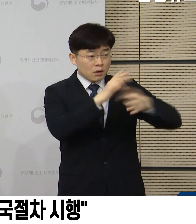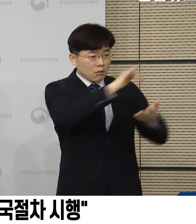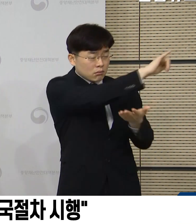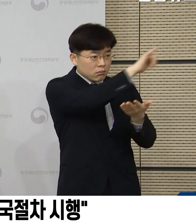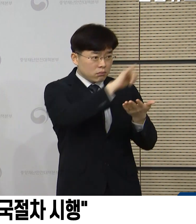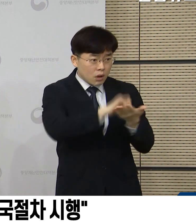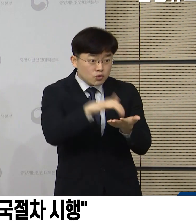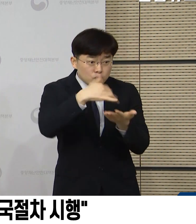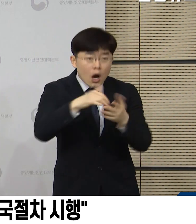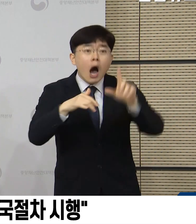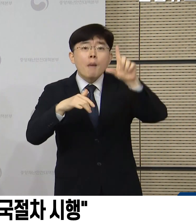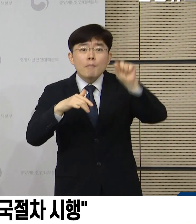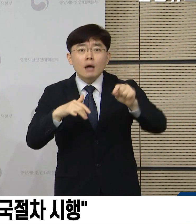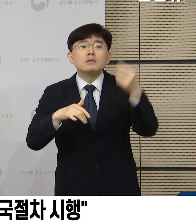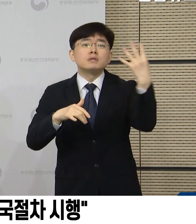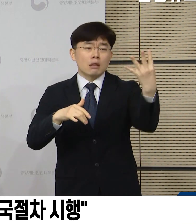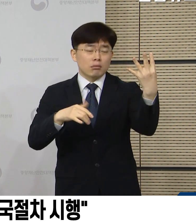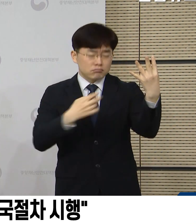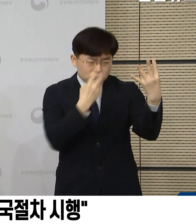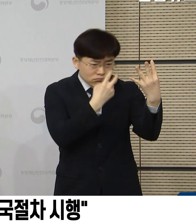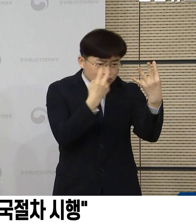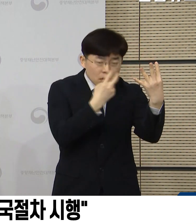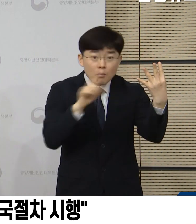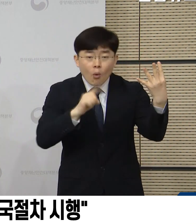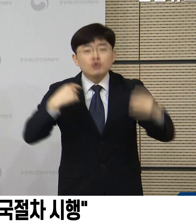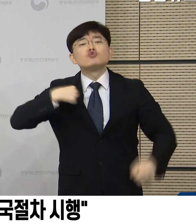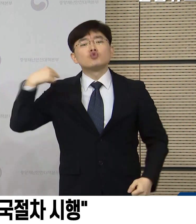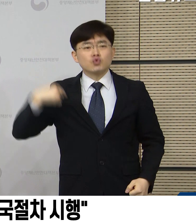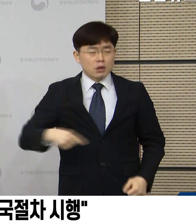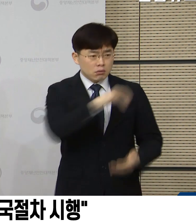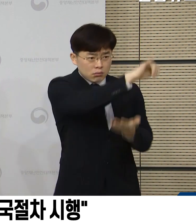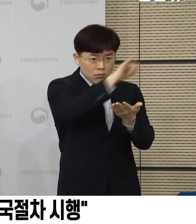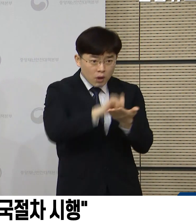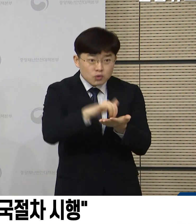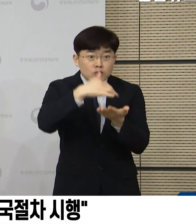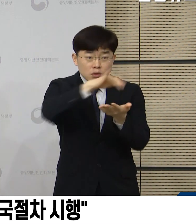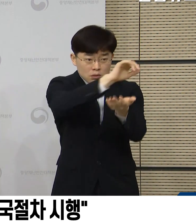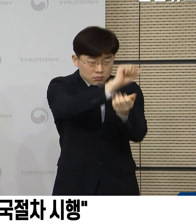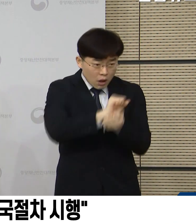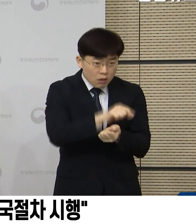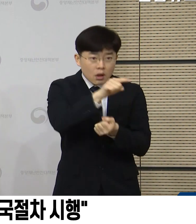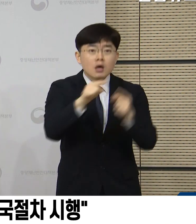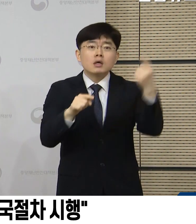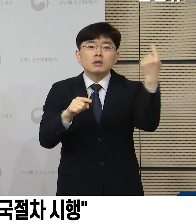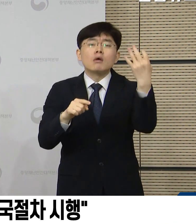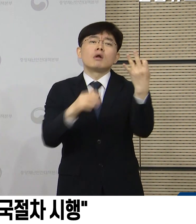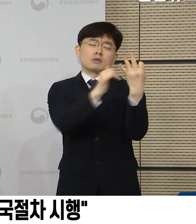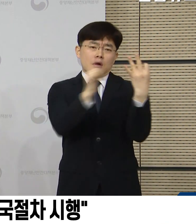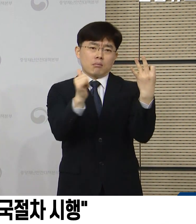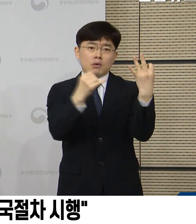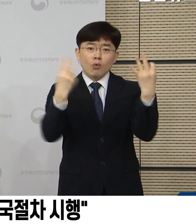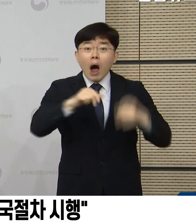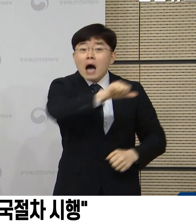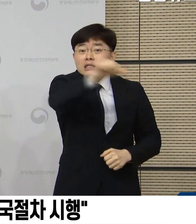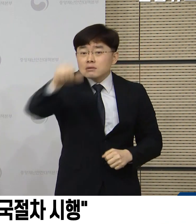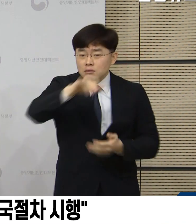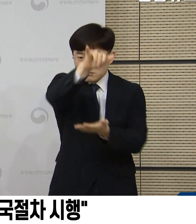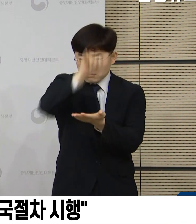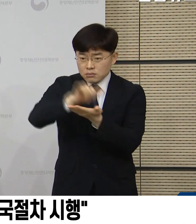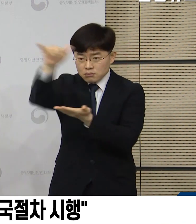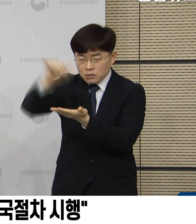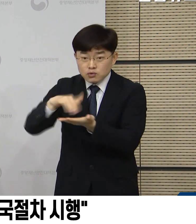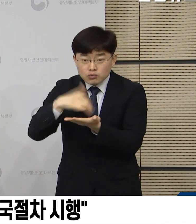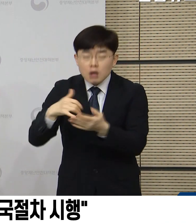사례 44건 가운데 중국에서 입국한 확진 환자가 14명, 아시아 국가로부터 입국한 확진